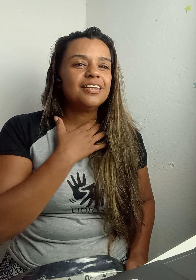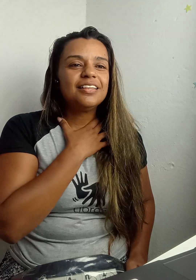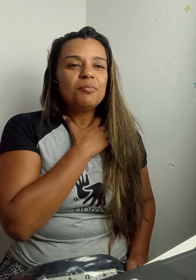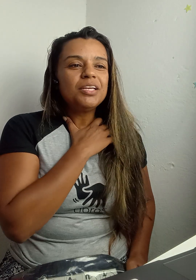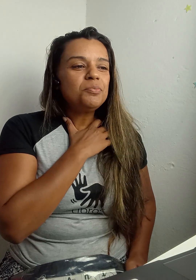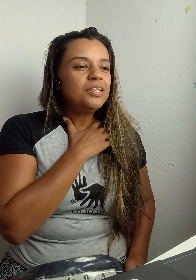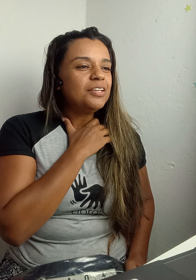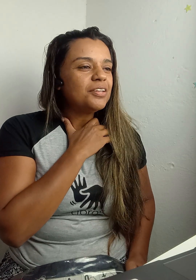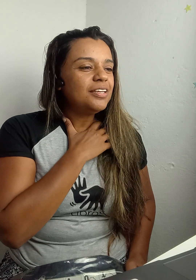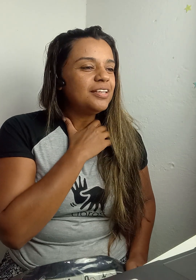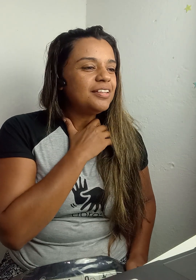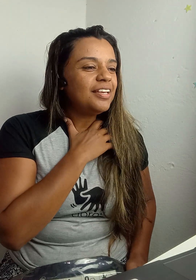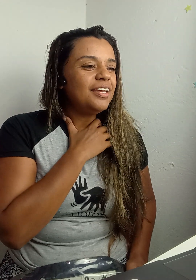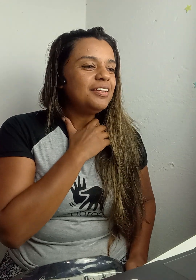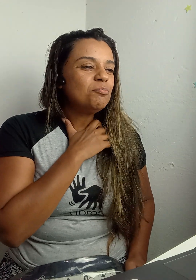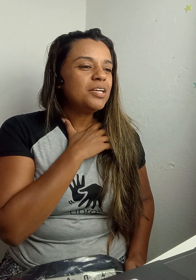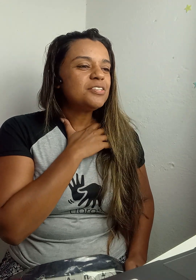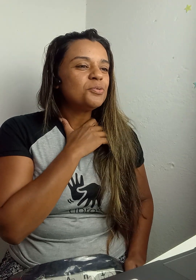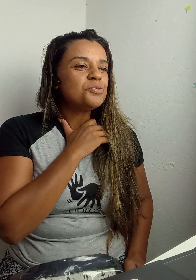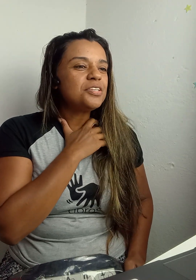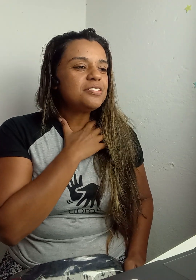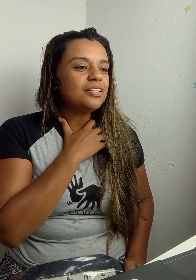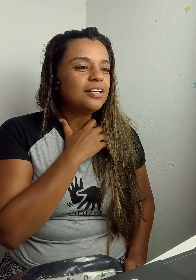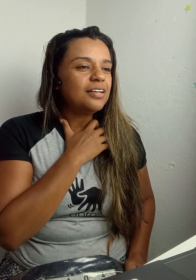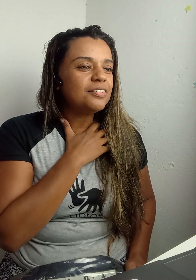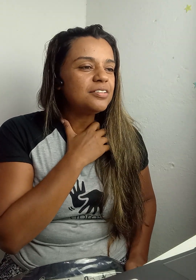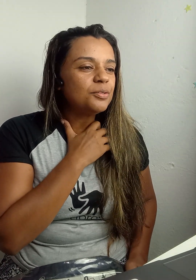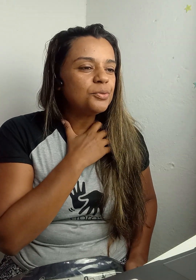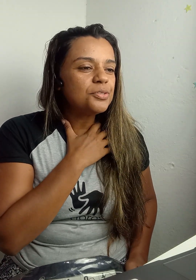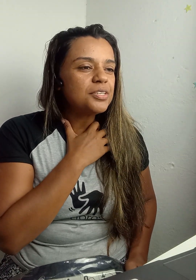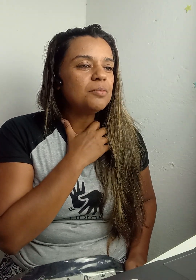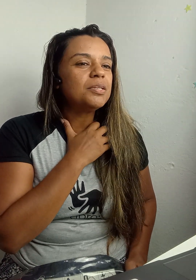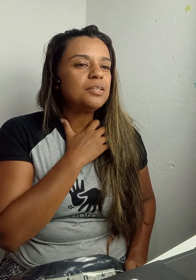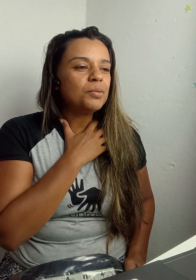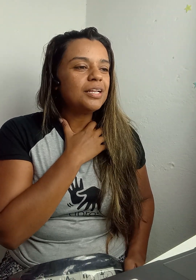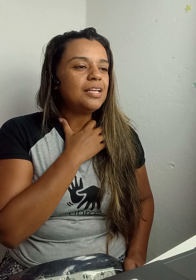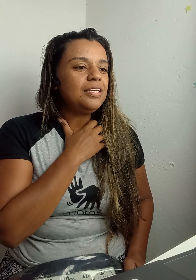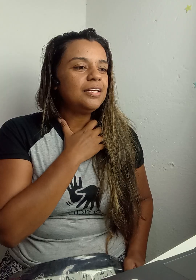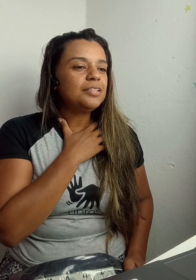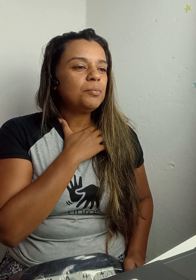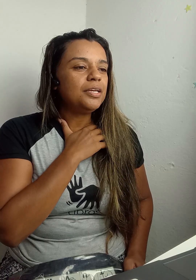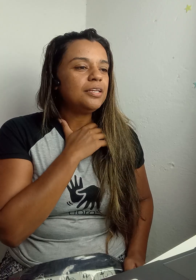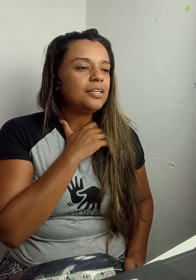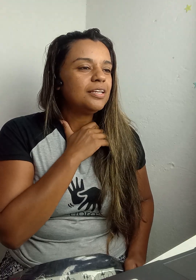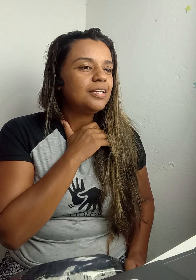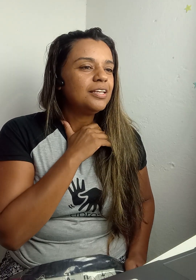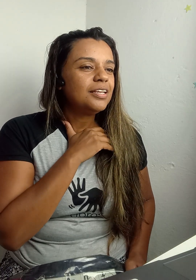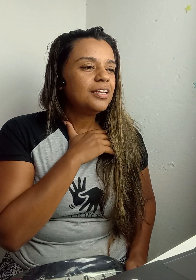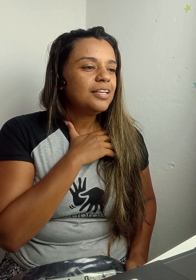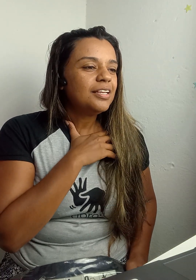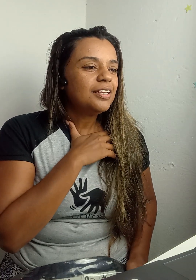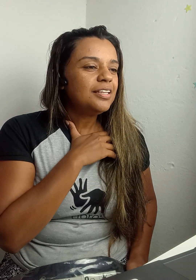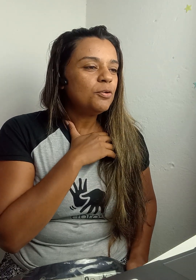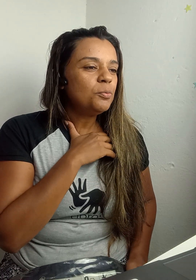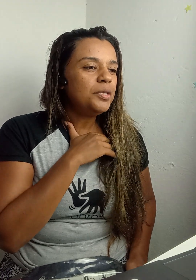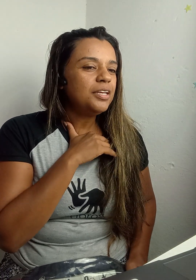Tem mais mineiro aqui? Tem, mas eu não sei se estão todos aqui, mas tem uma galerinha aí também. Tem algum mineiro